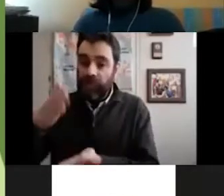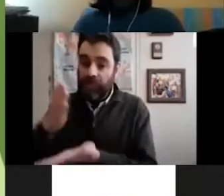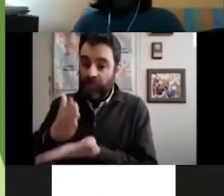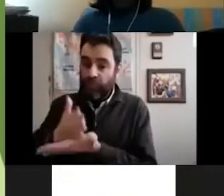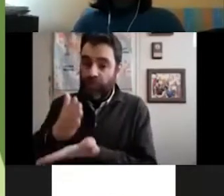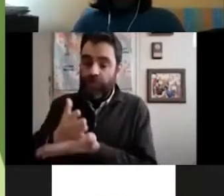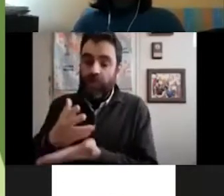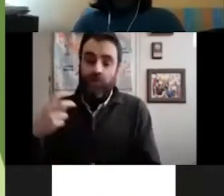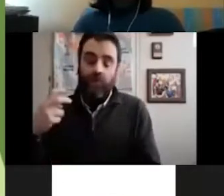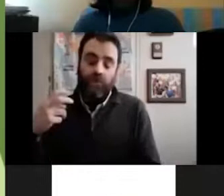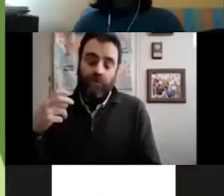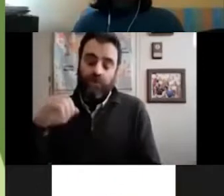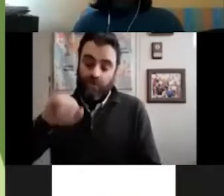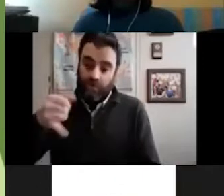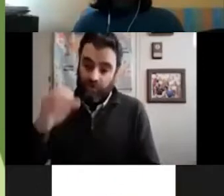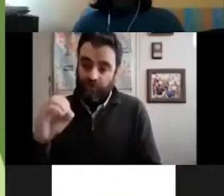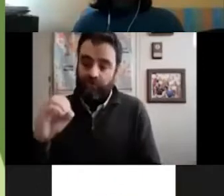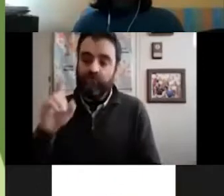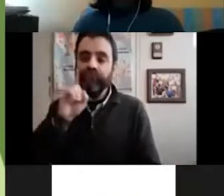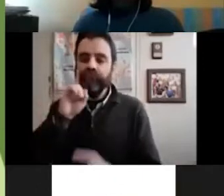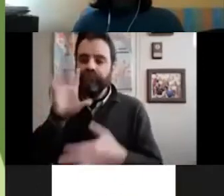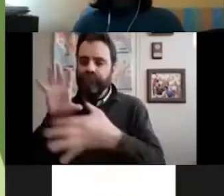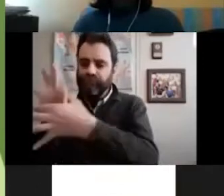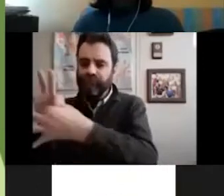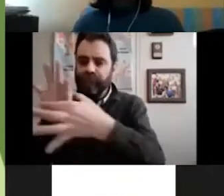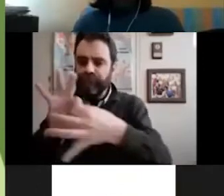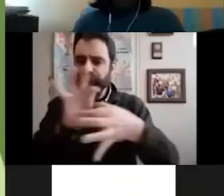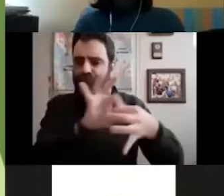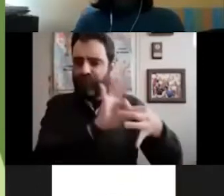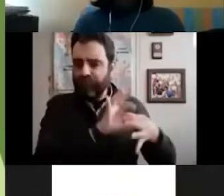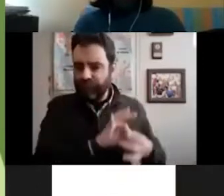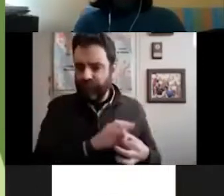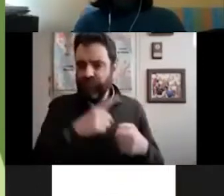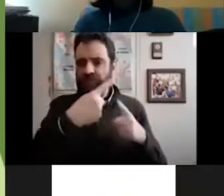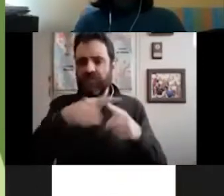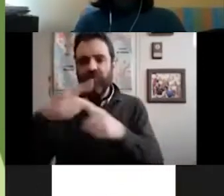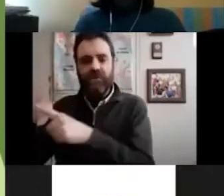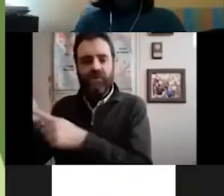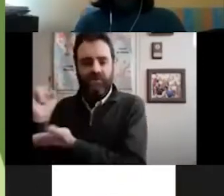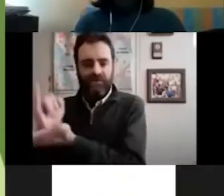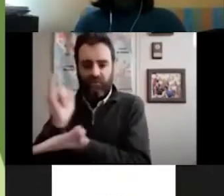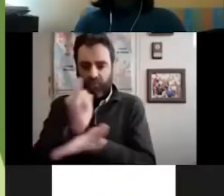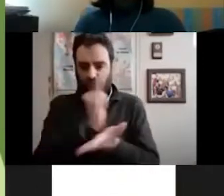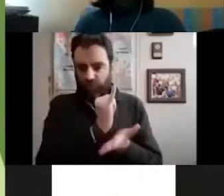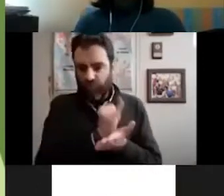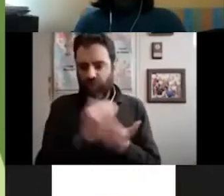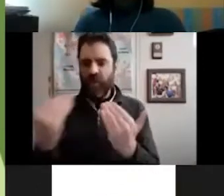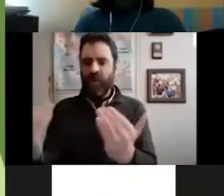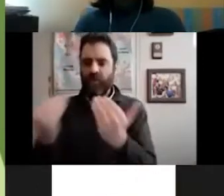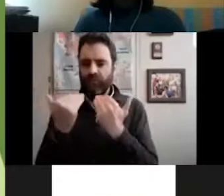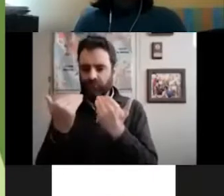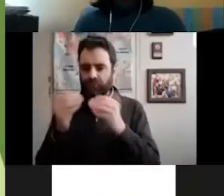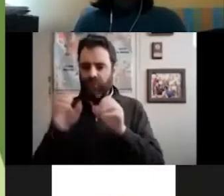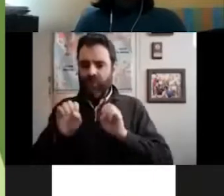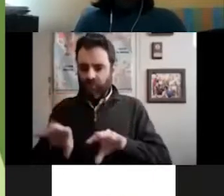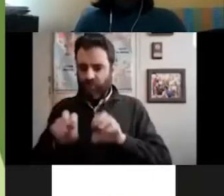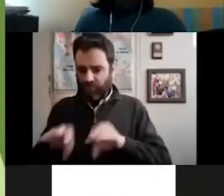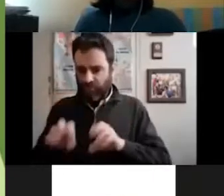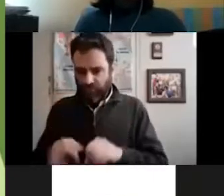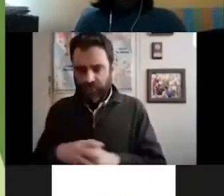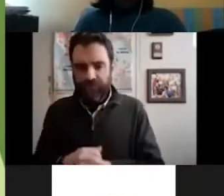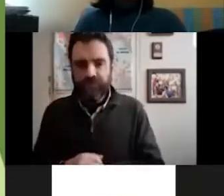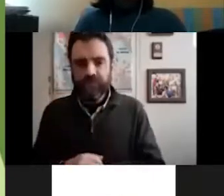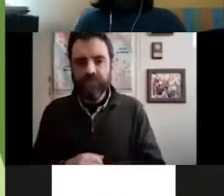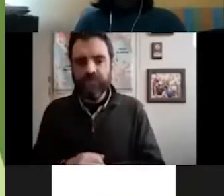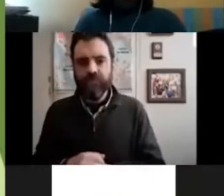Ahora yo les voy a presentar la Escuela Jorge Ote. Tiene ciertas afiliaciones y redes, ¿ya? A diferentes instituciones